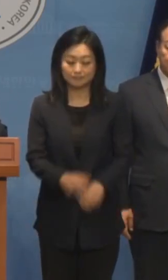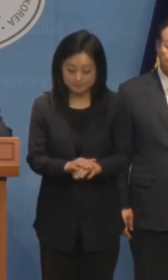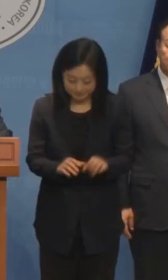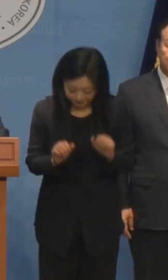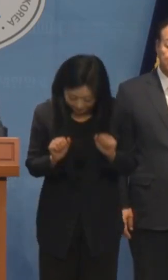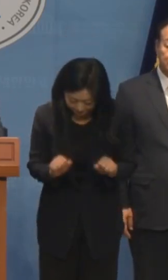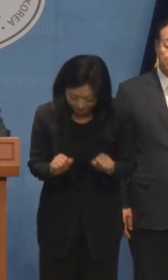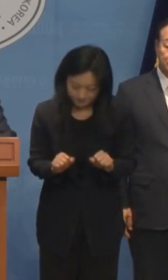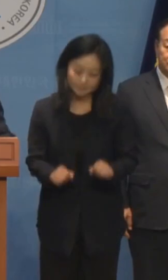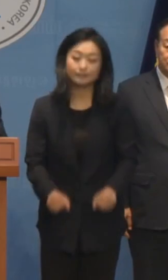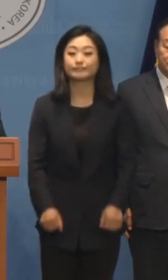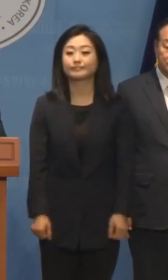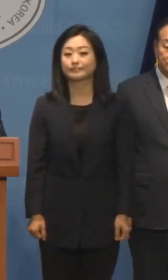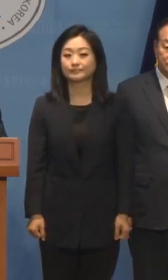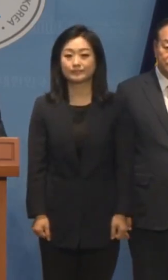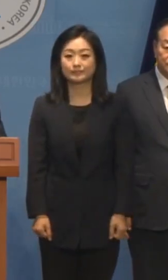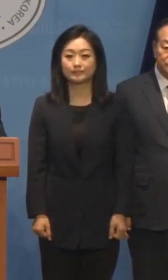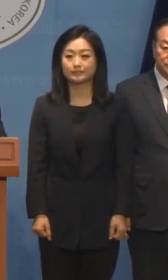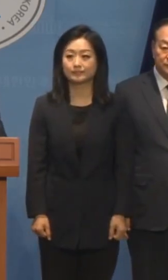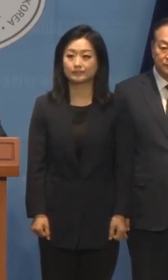안녕하십니까.